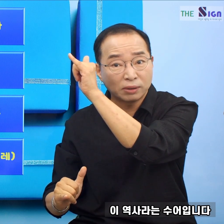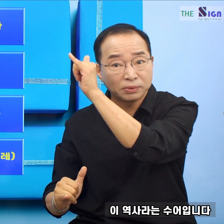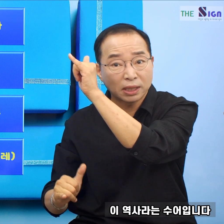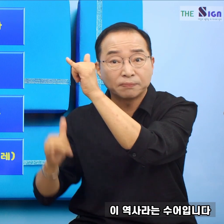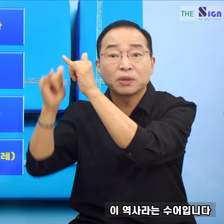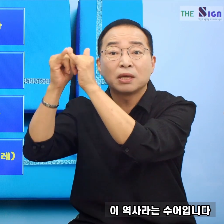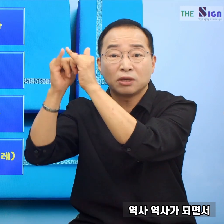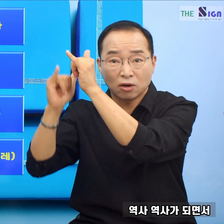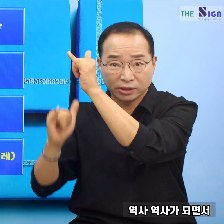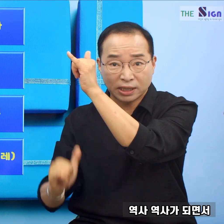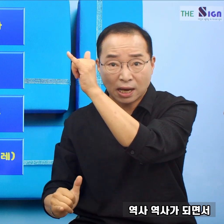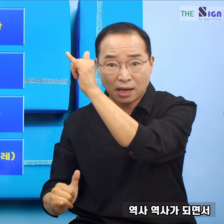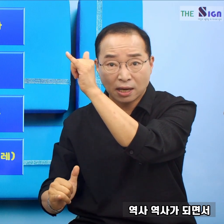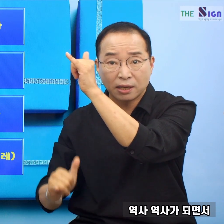수화입니다. 역사.